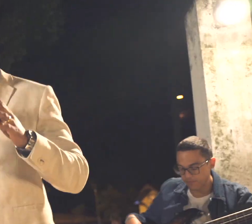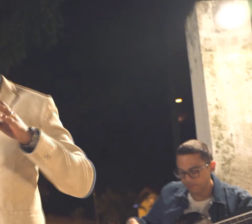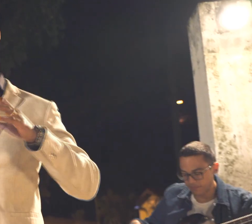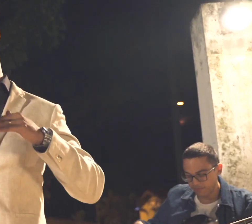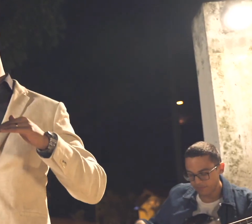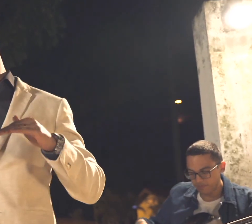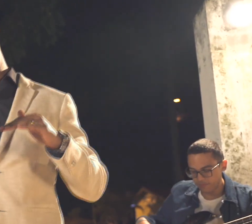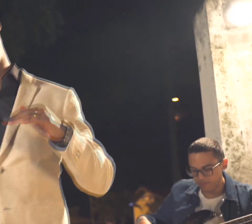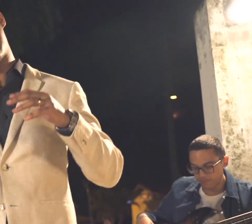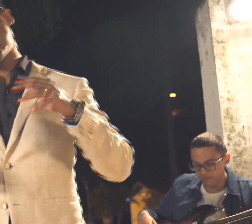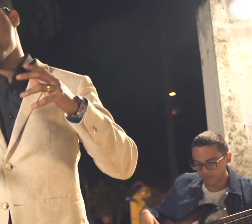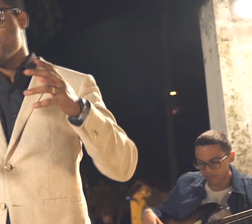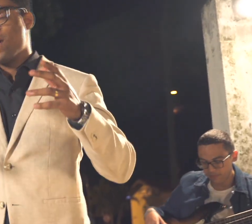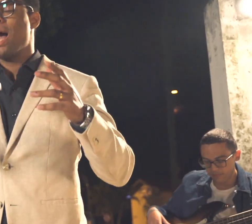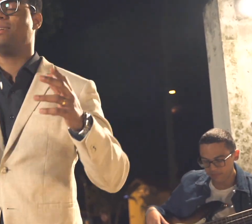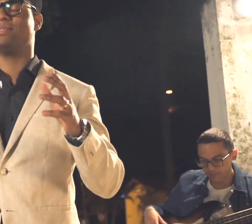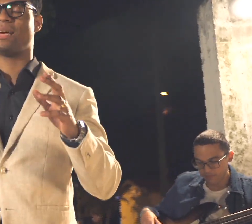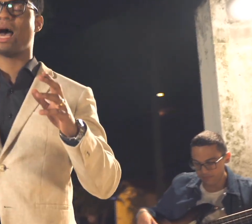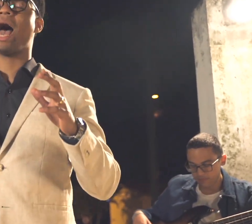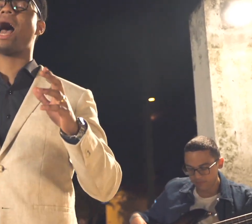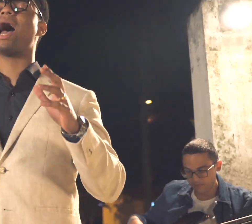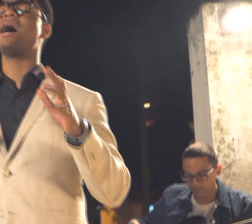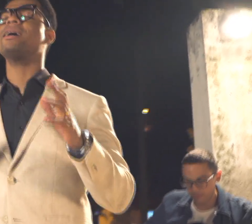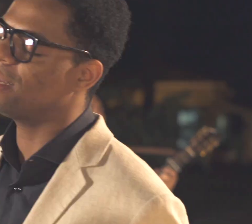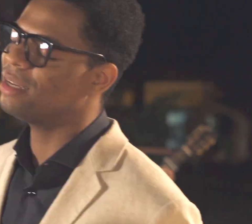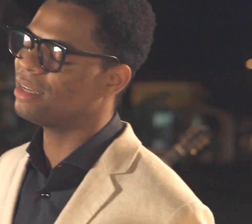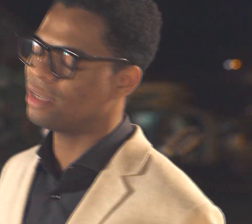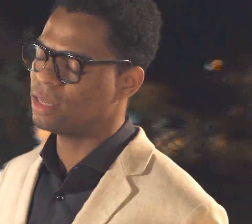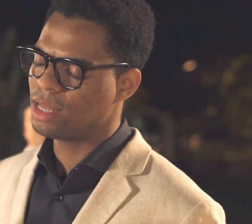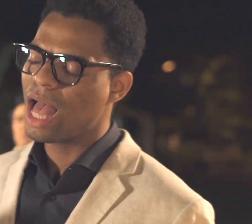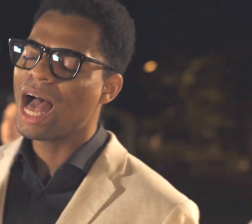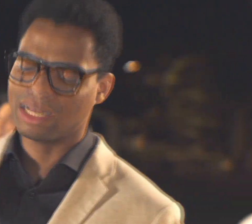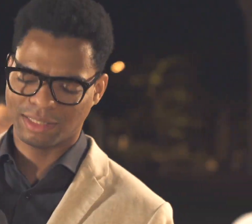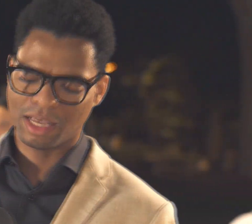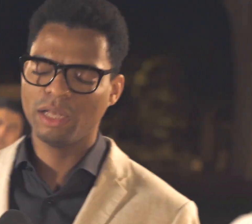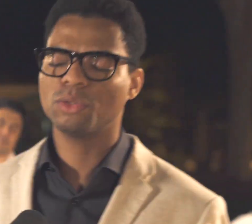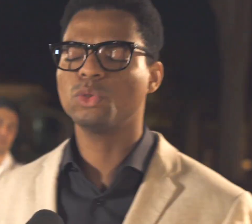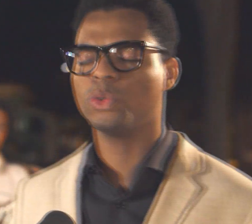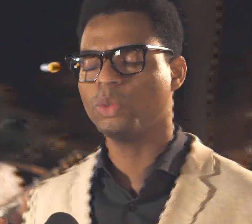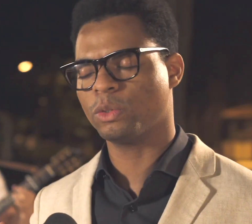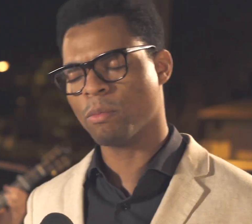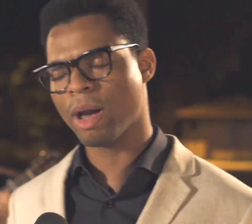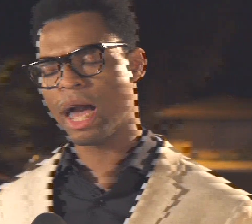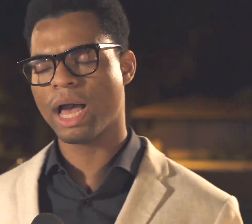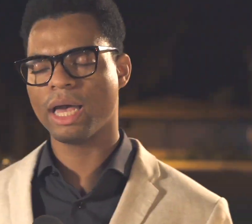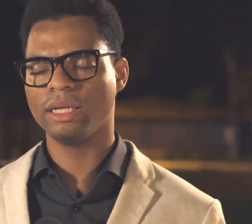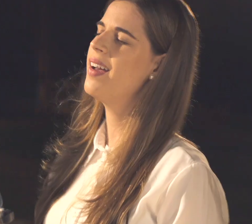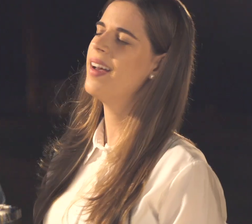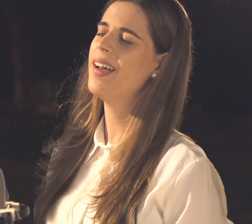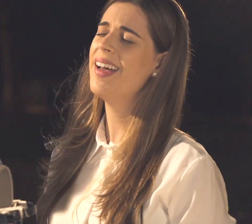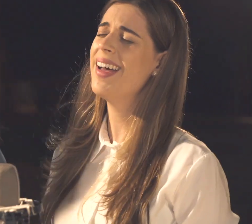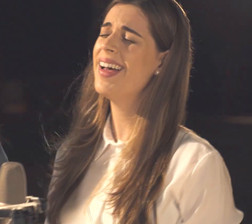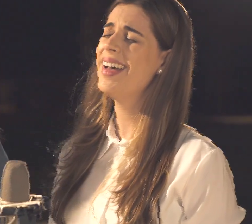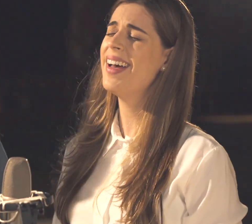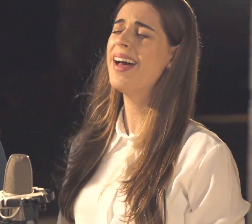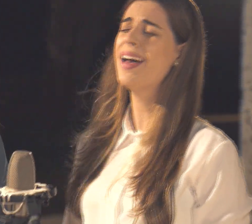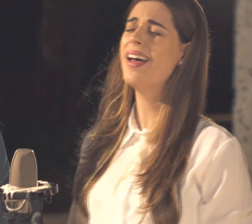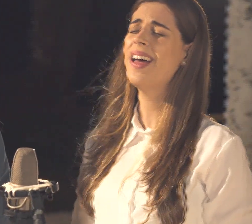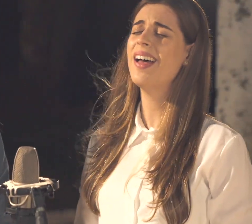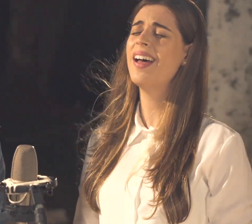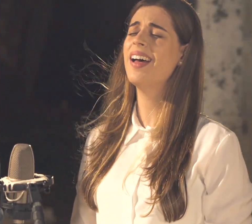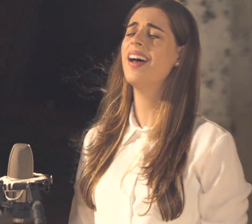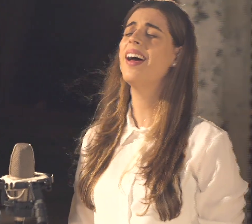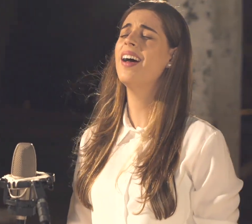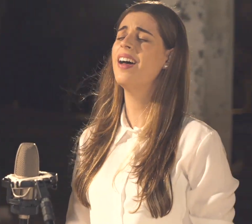sublime fazes meu andar. Aceito tudo, mas